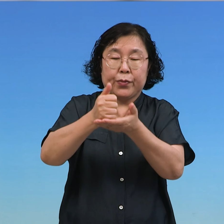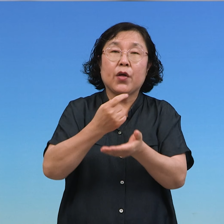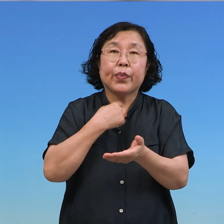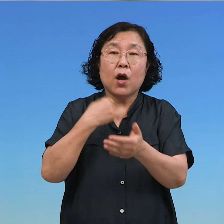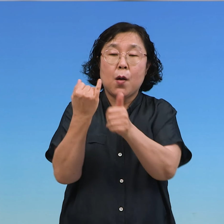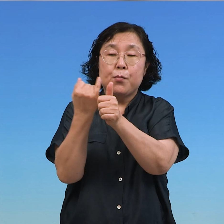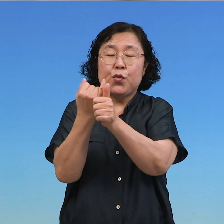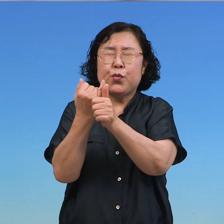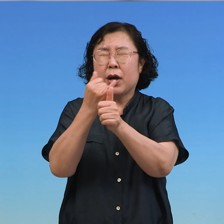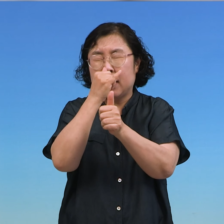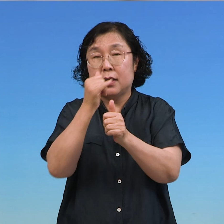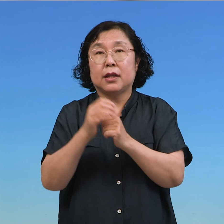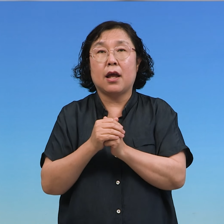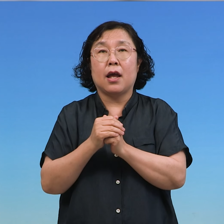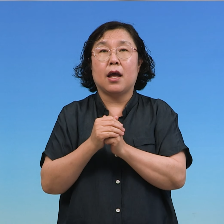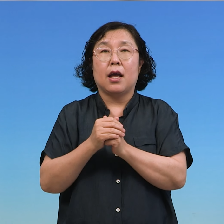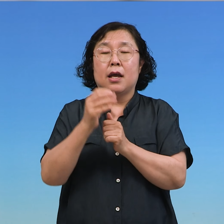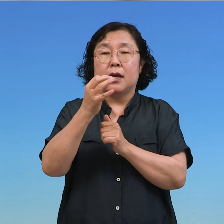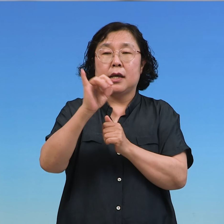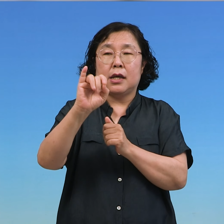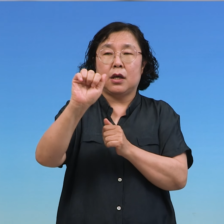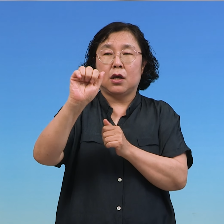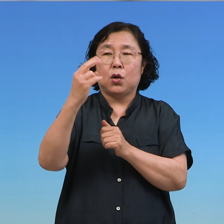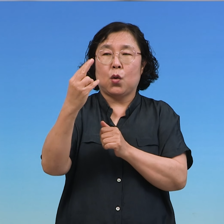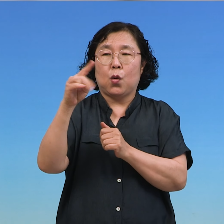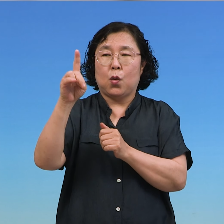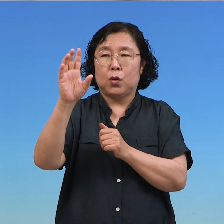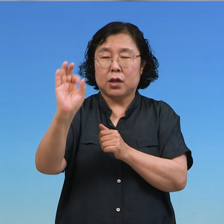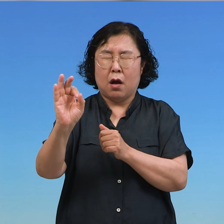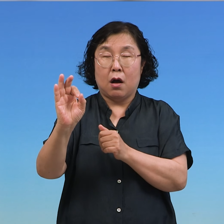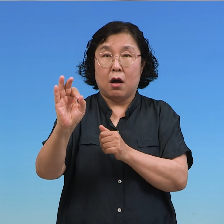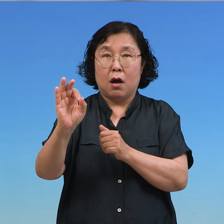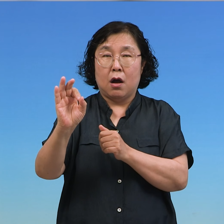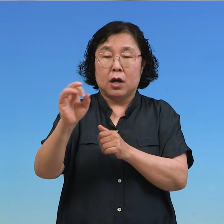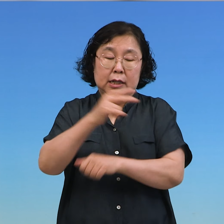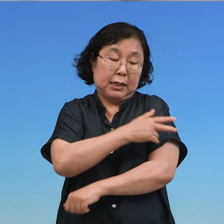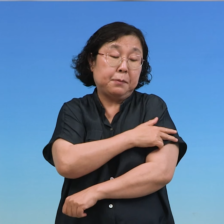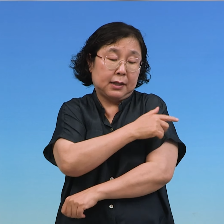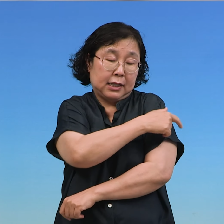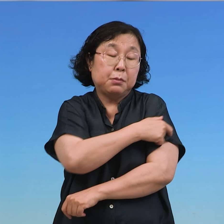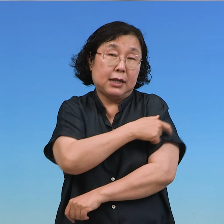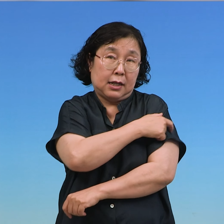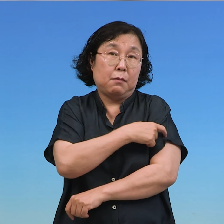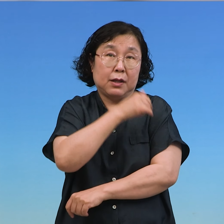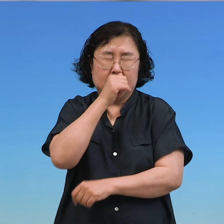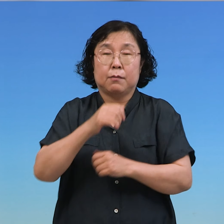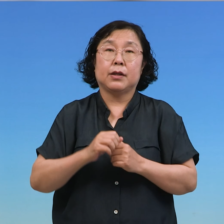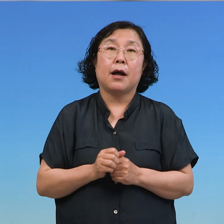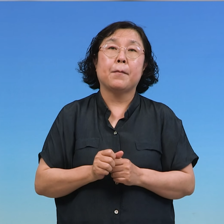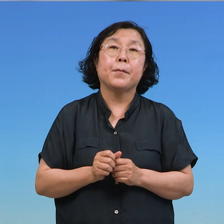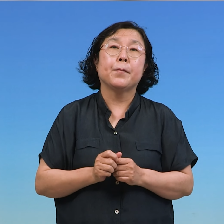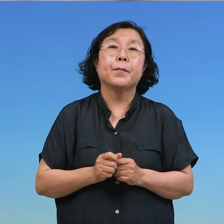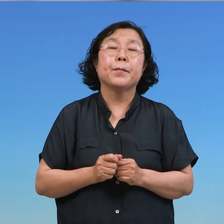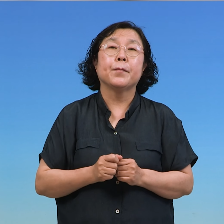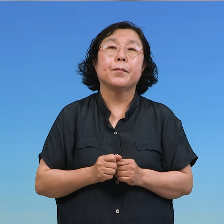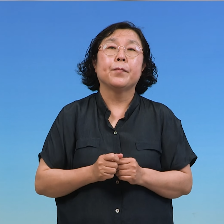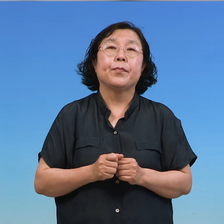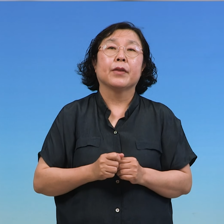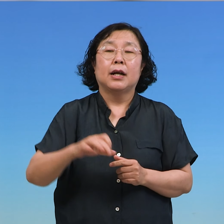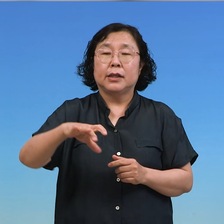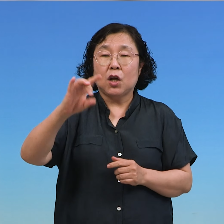지났는데 지금도 이름이 잊혀지지 않아요 이효성 장노님 지금은 장노님이 되시는데 그때 집사님이에요 맨